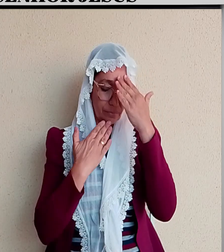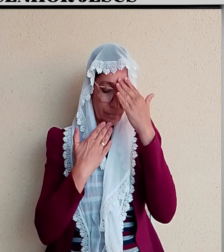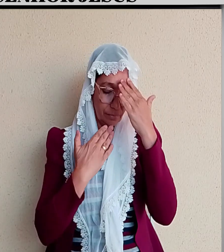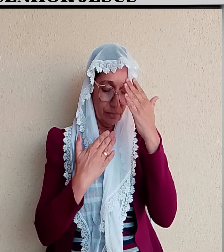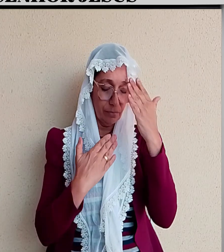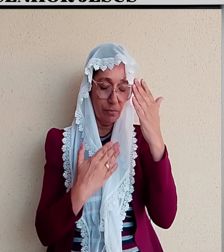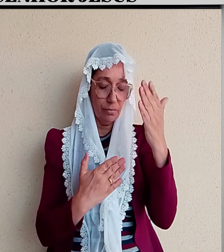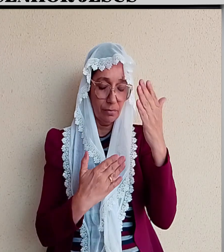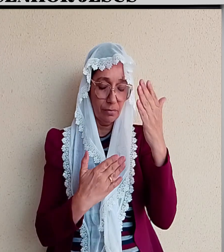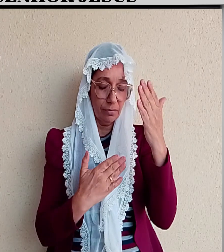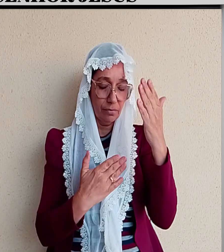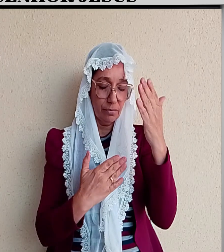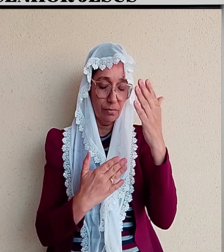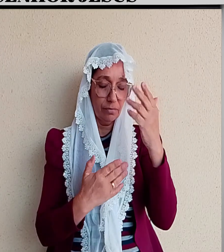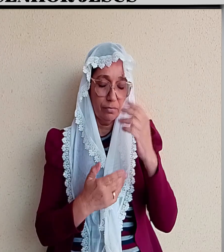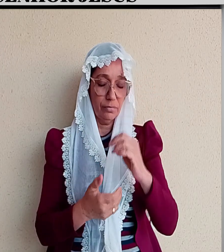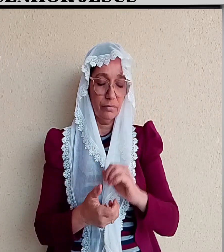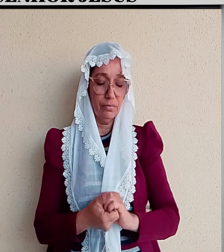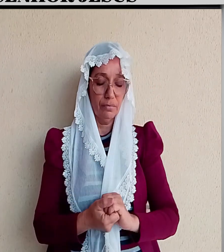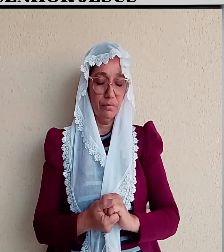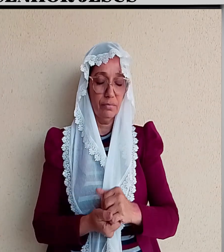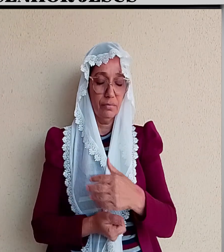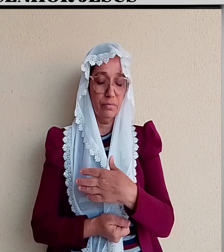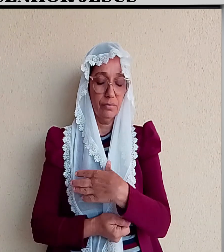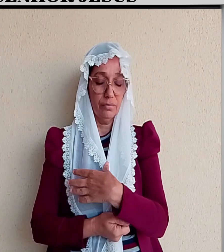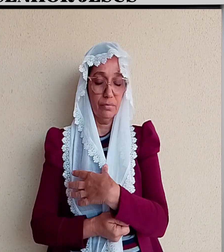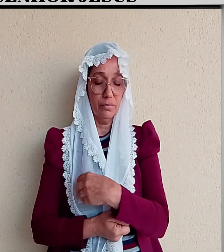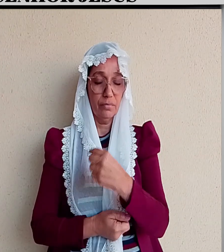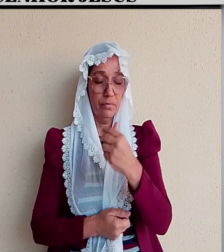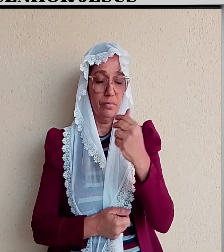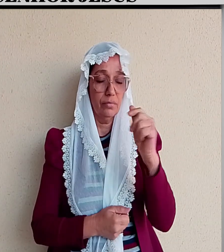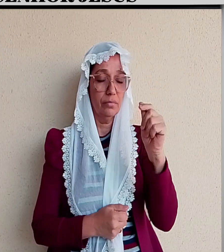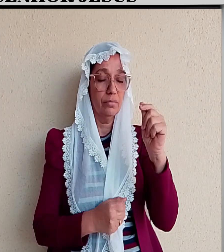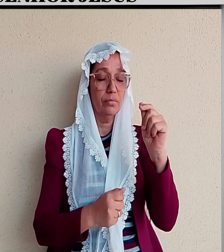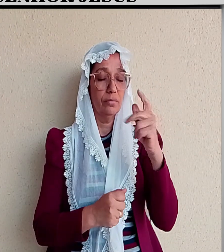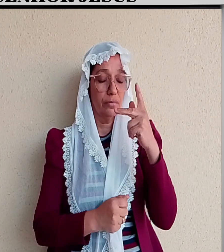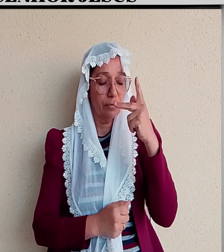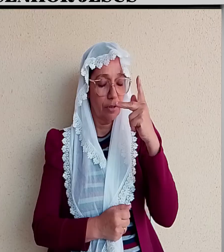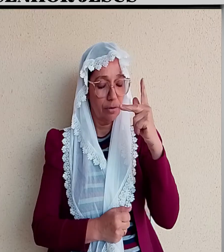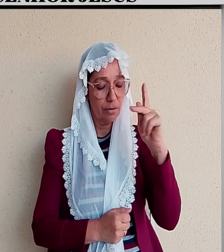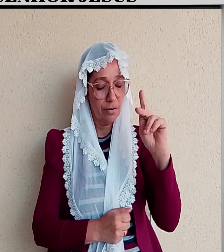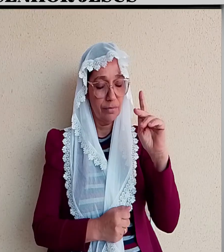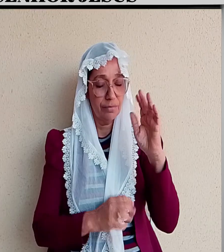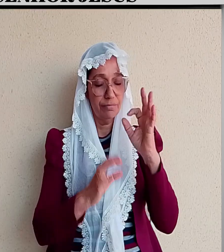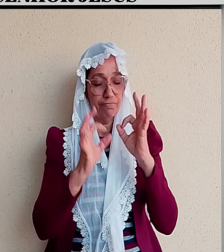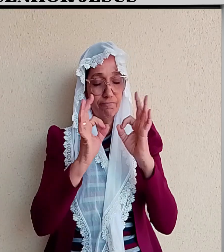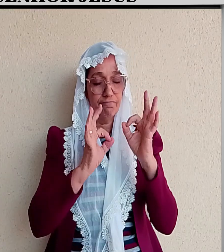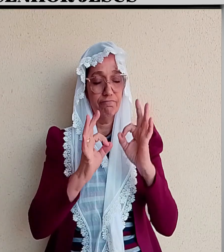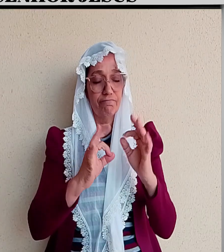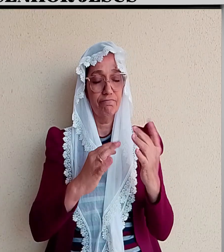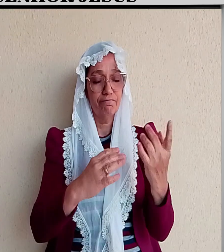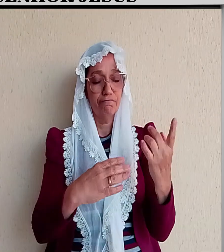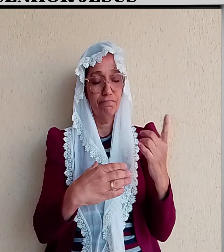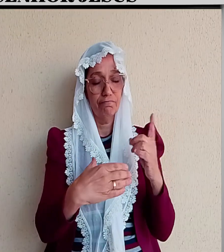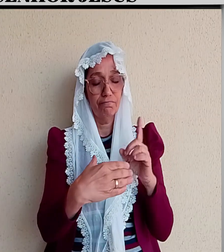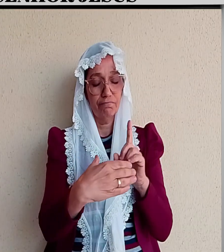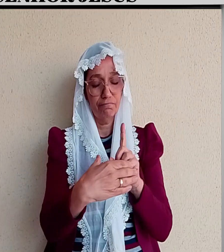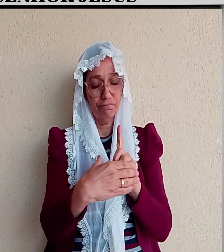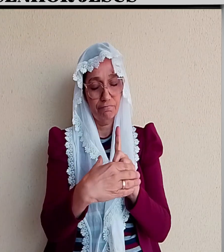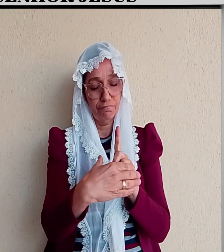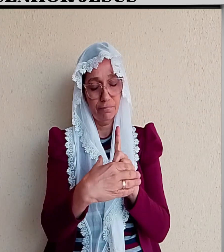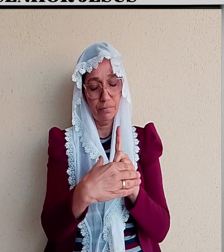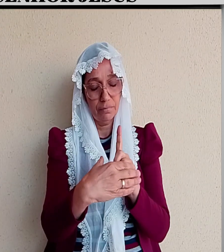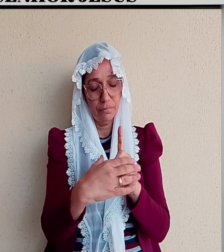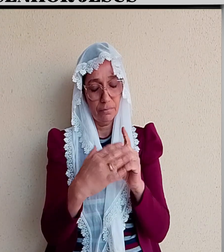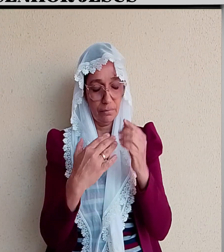em nossa frente, glorioso Deus. Glória a Deus. Pai amado e santo de misericórdia, maior ainda damos graças a Ti,